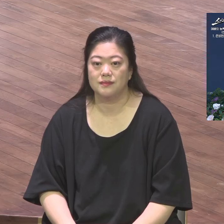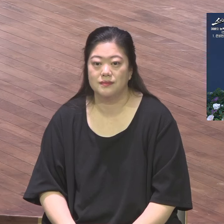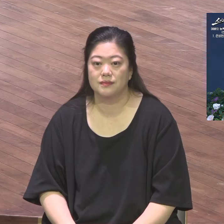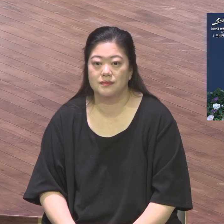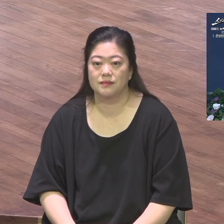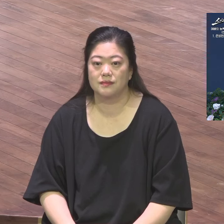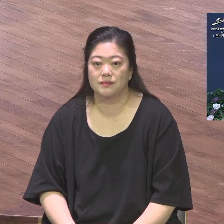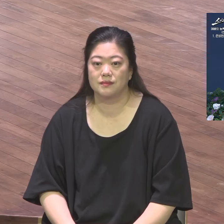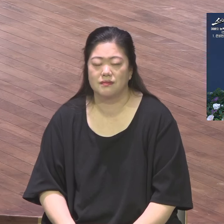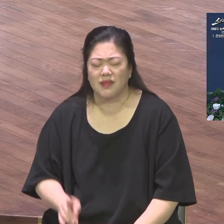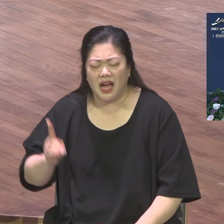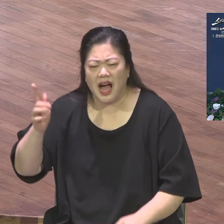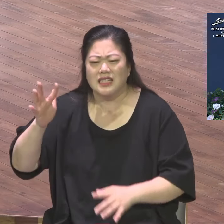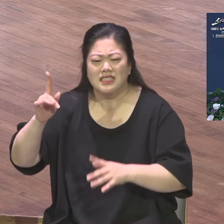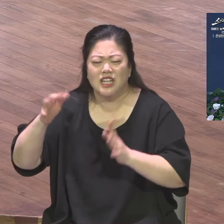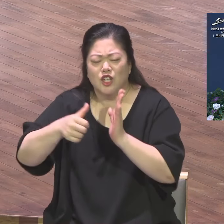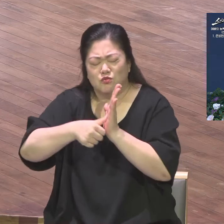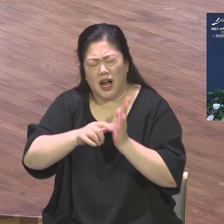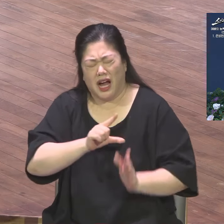누굽니까?